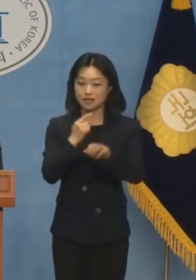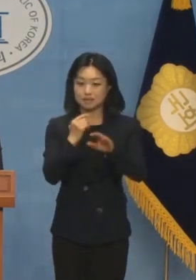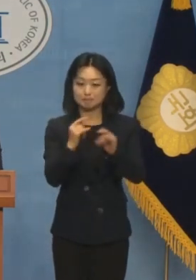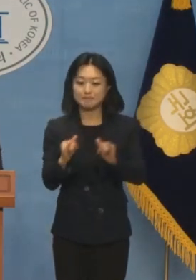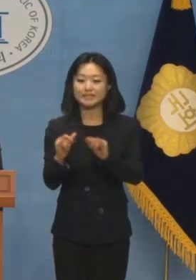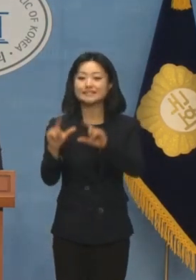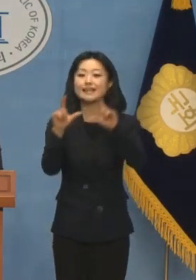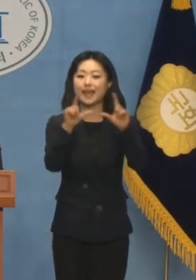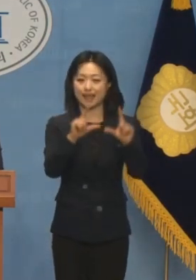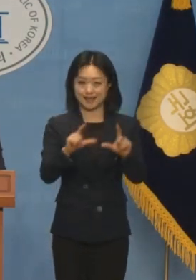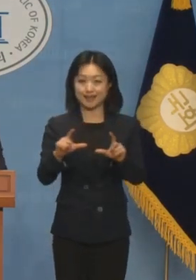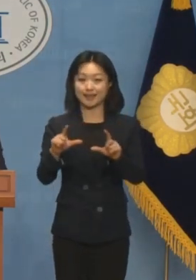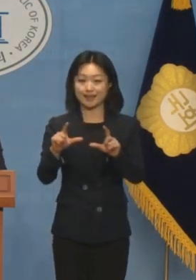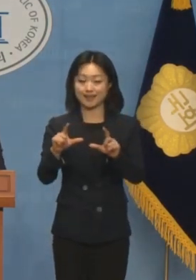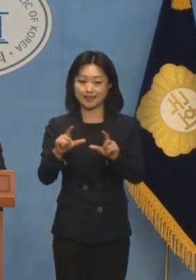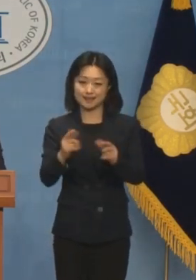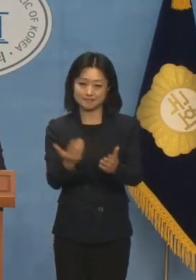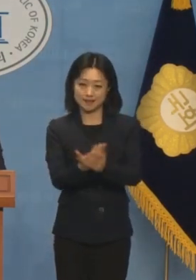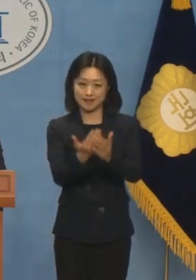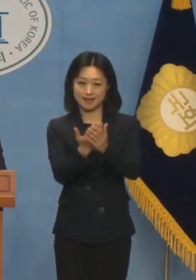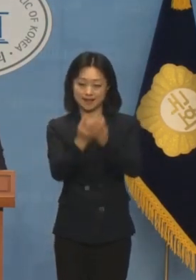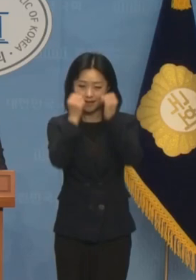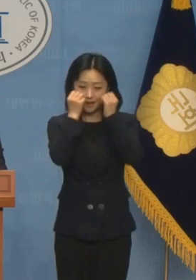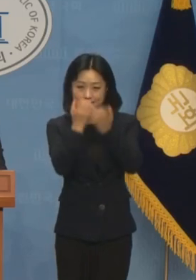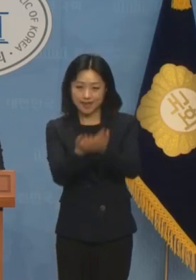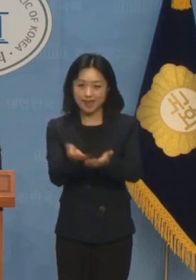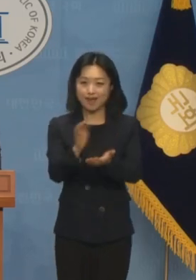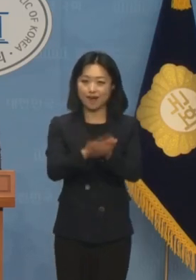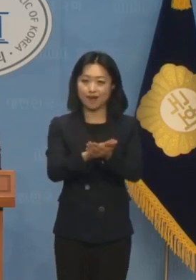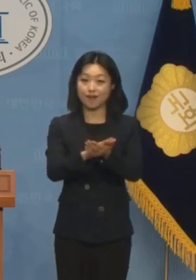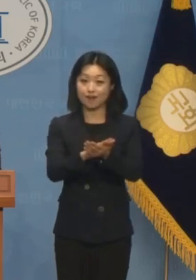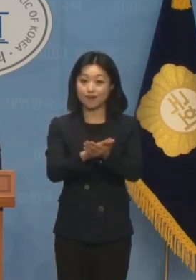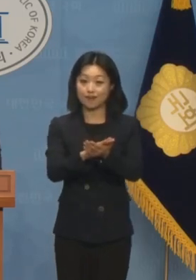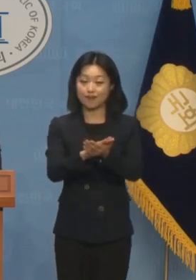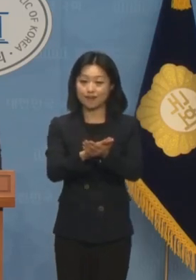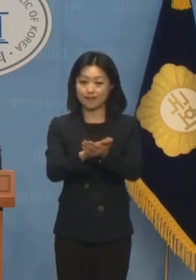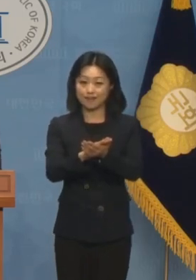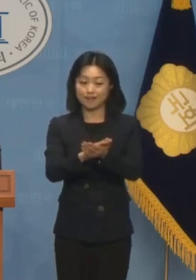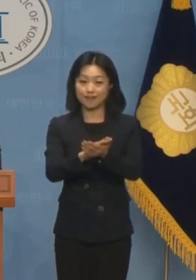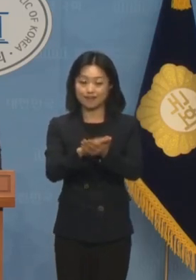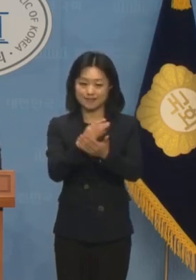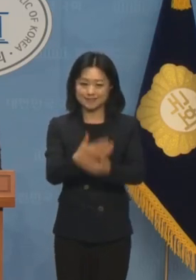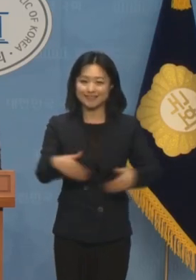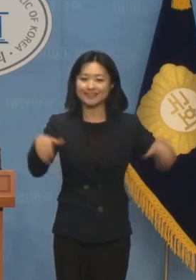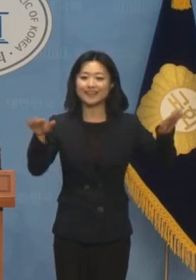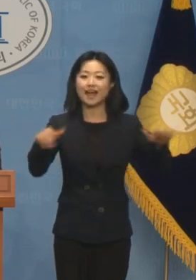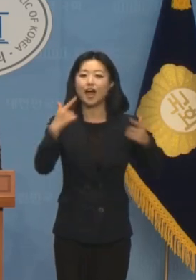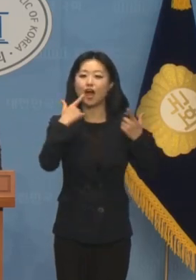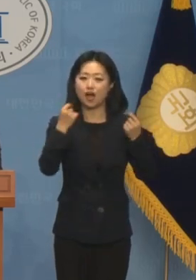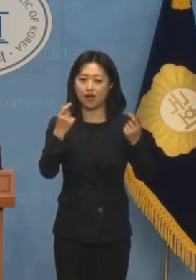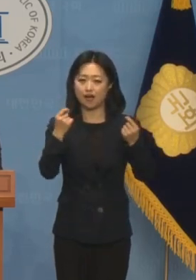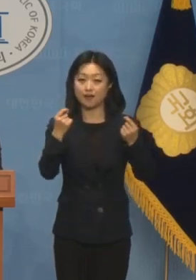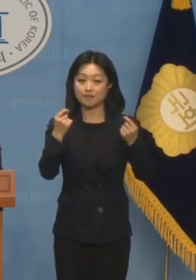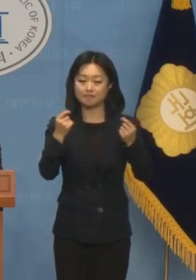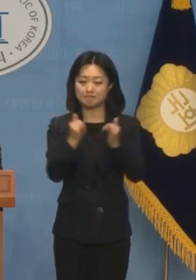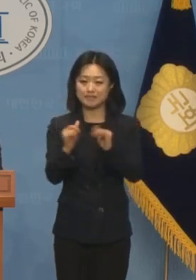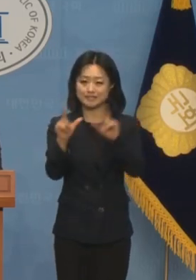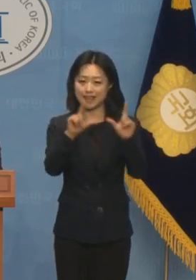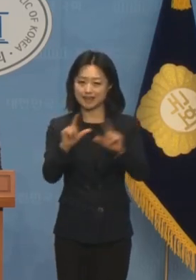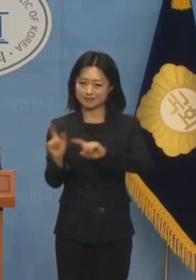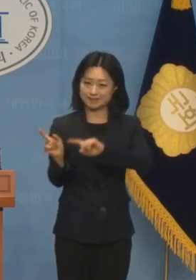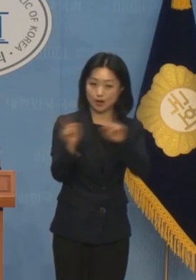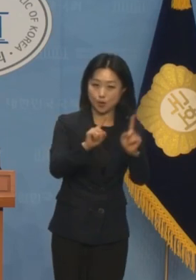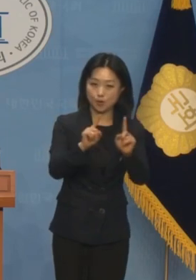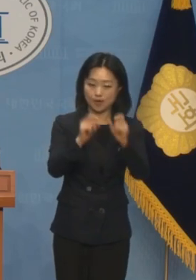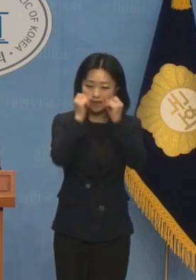민생의 날개 그리고 개혁의 날개, 민생개혁의 양날개로 민생을 살리고